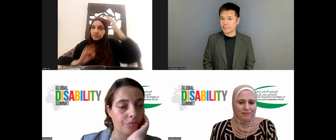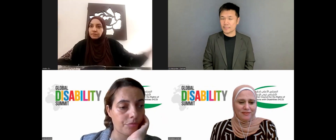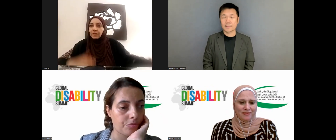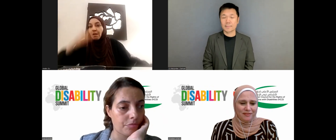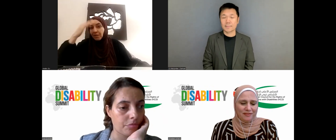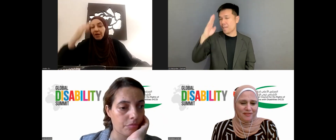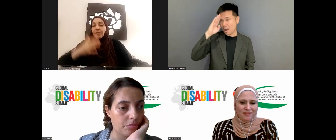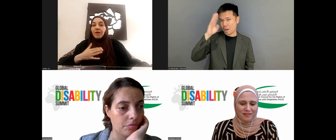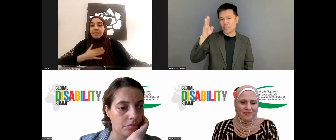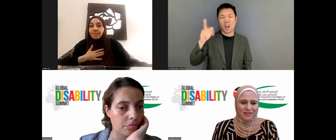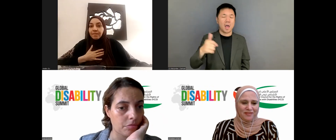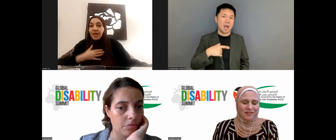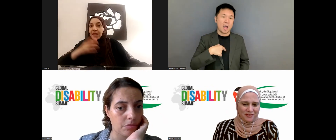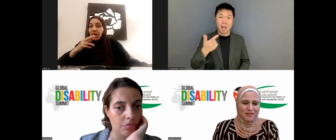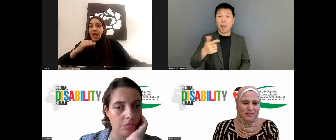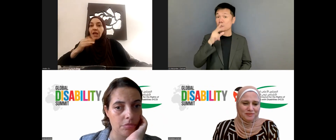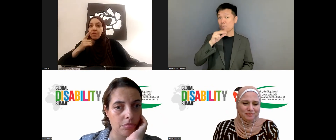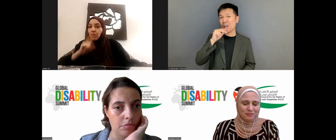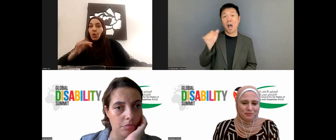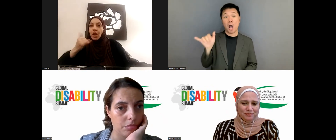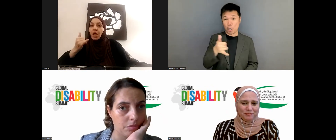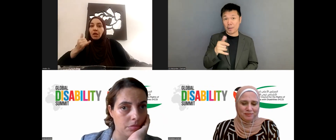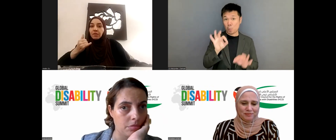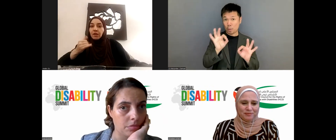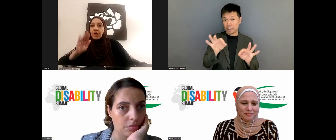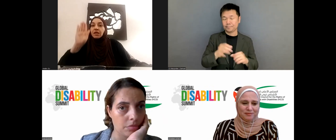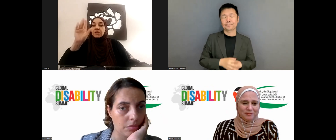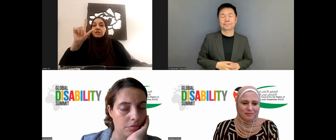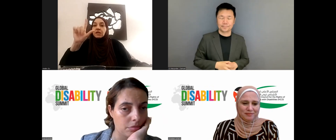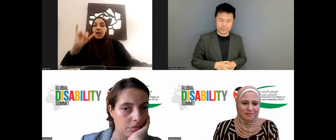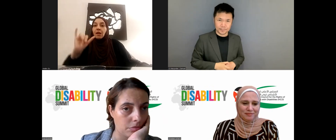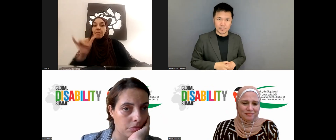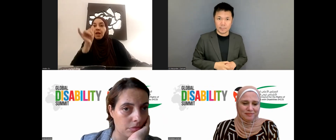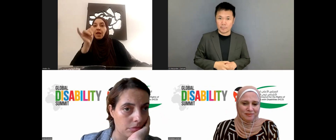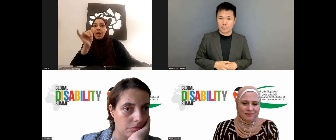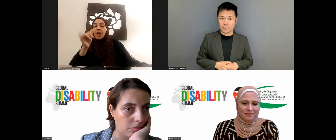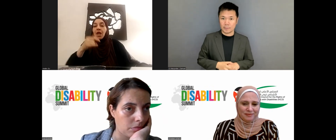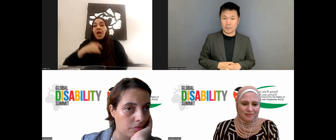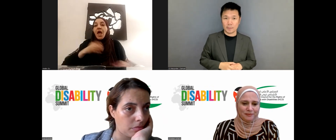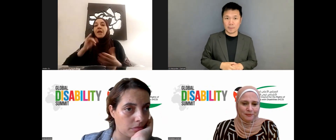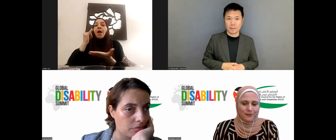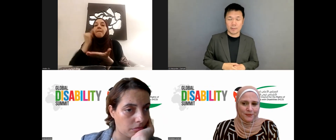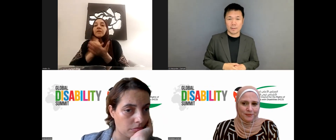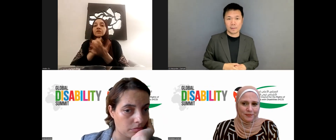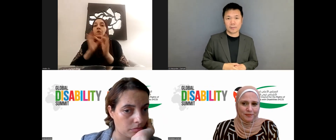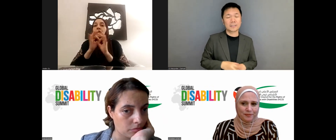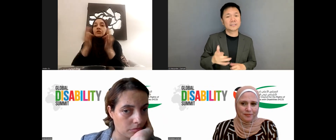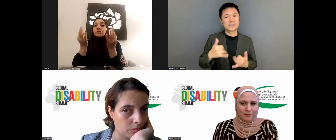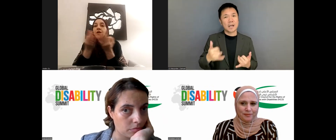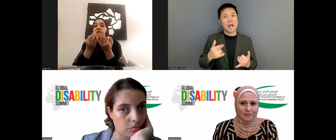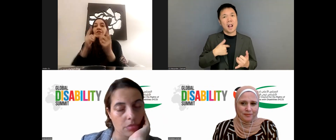مرحبا راح أحكي بالعربي. I'm going to be speaking in English. This is Salma Nimsa. I